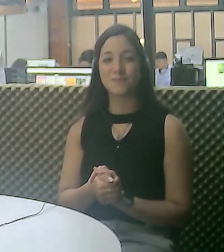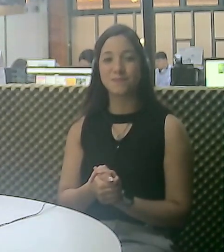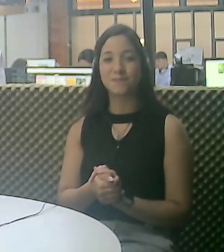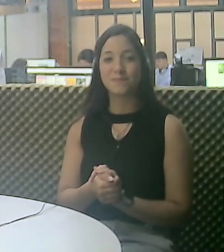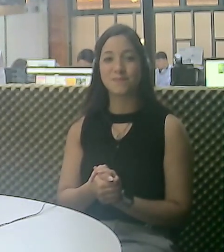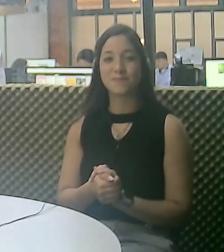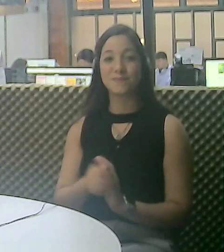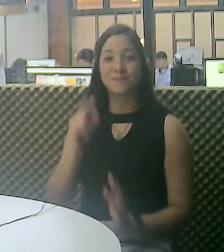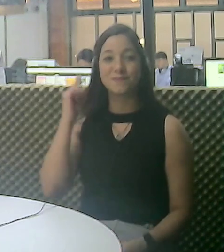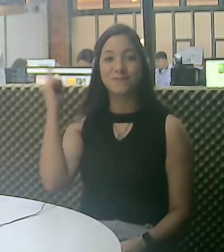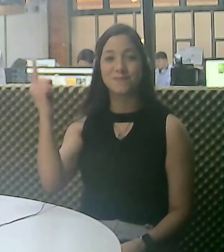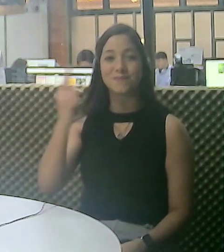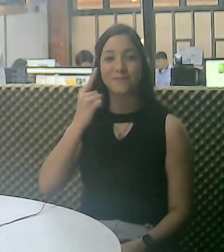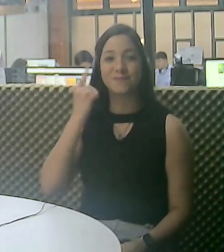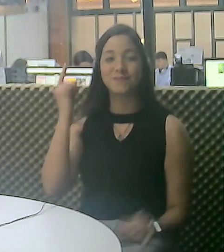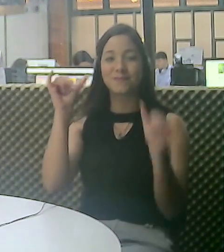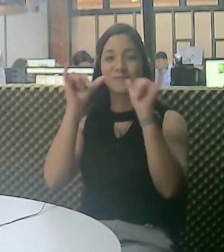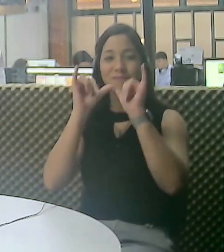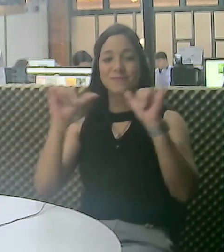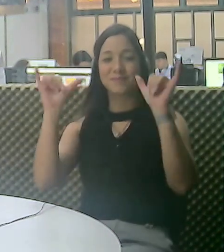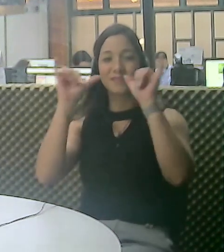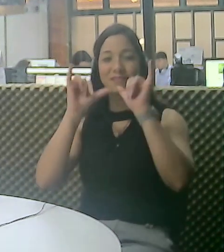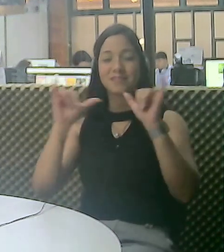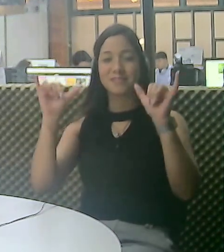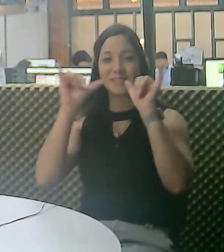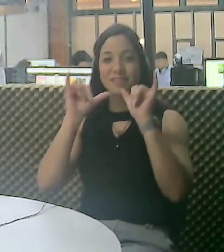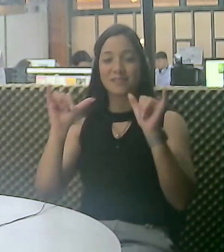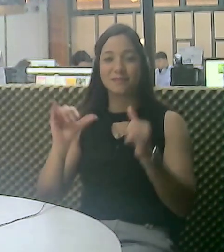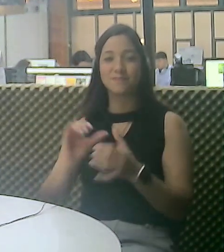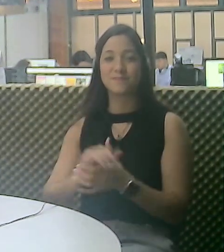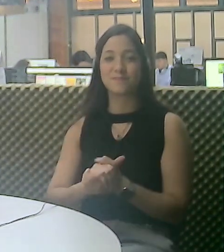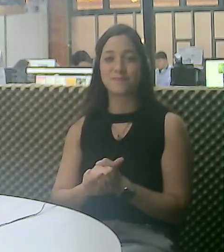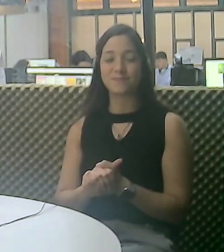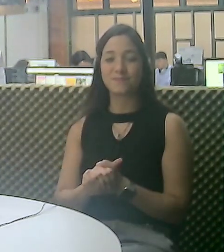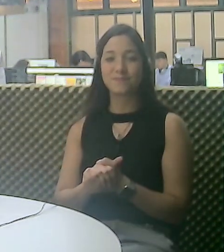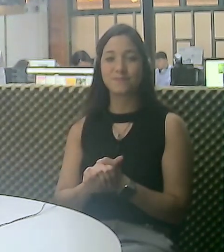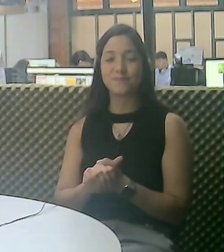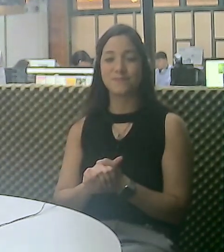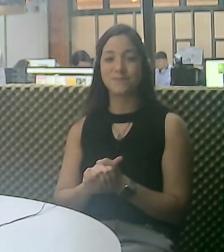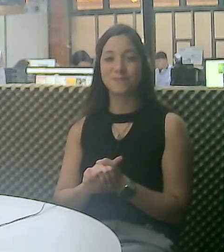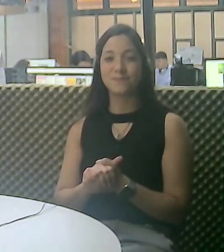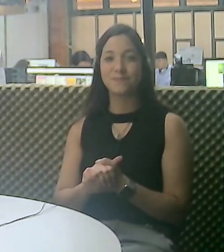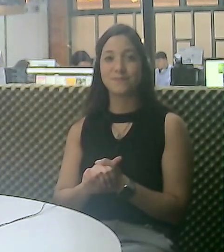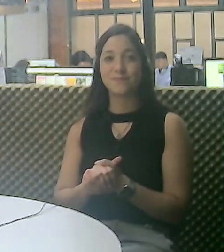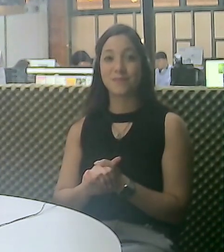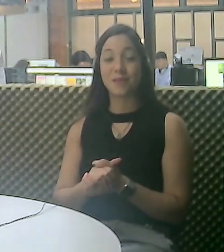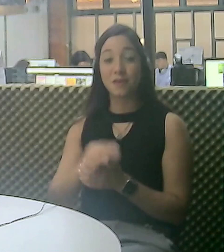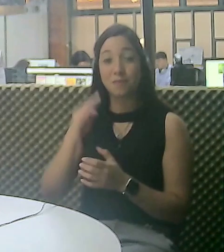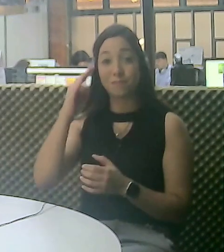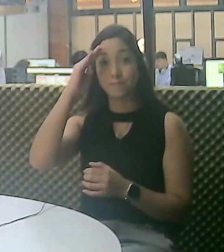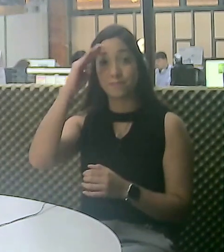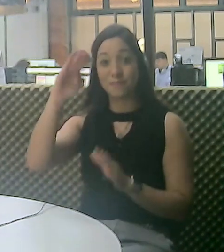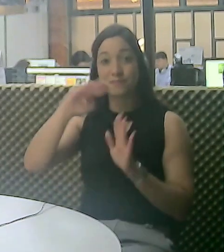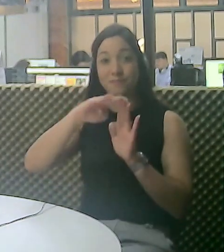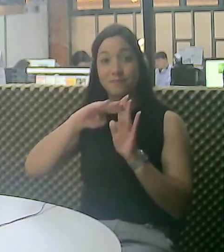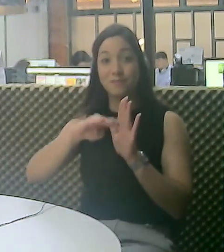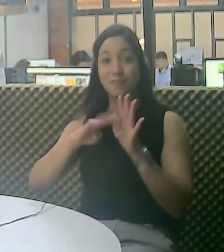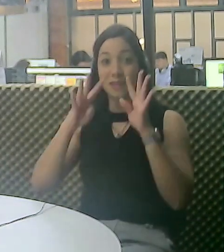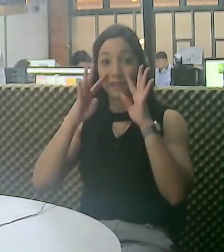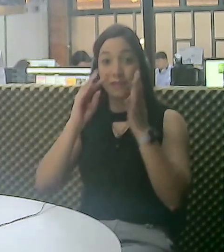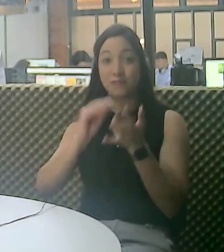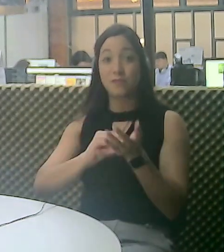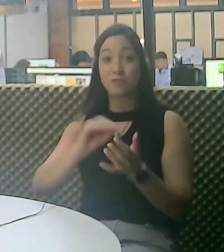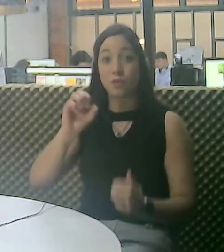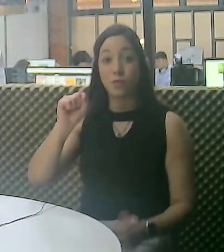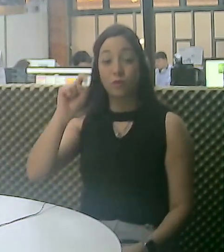Giro de notícias! Vamos aos destaques. Atenção, faltam